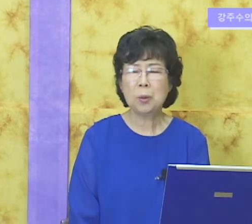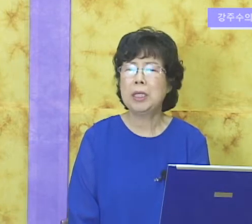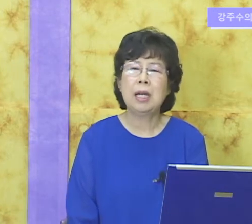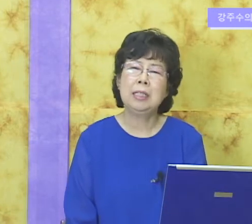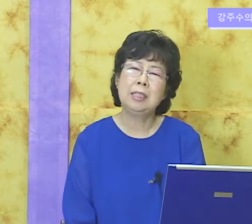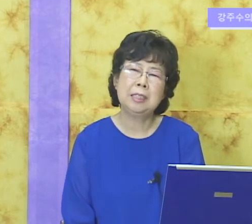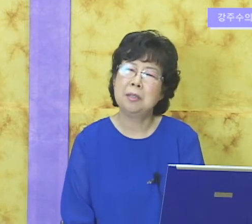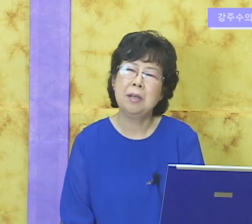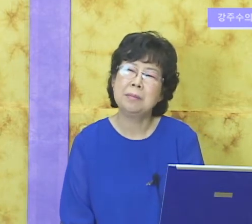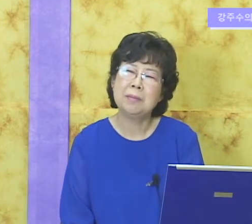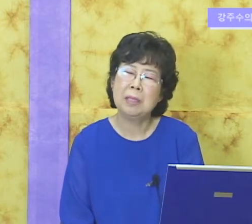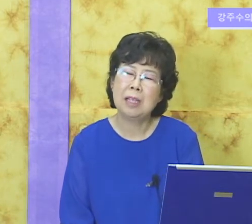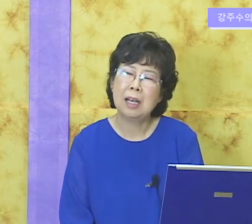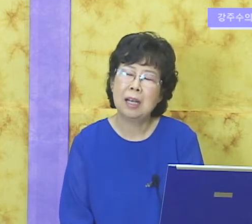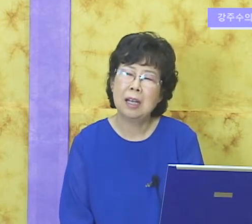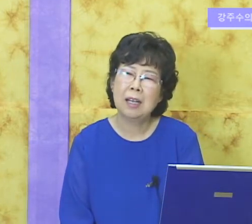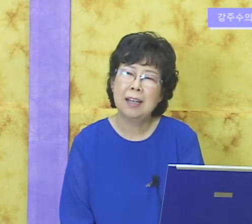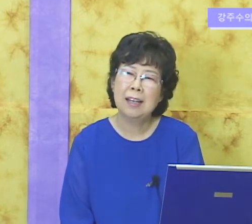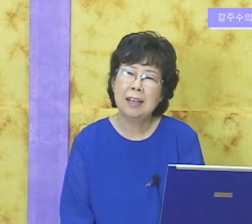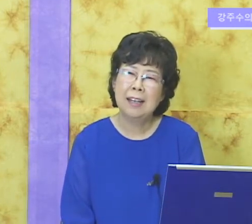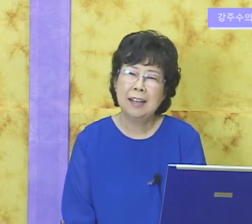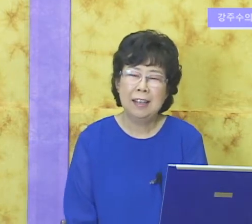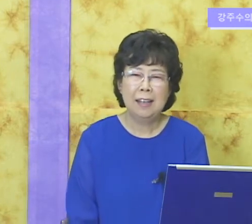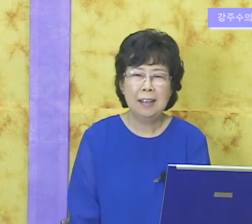소리에 대한 인식이 전혀 없습니다.